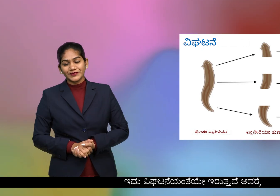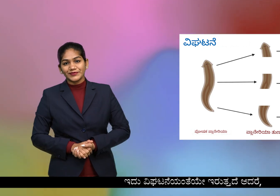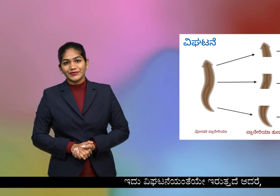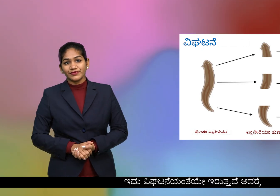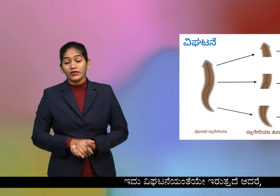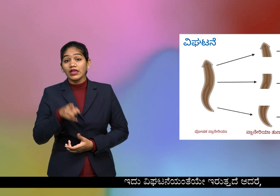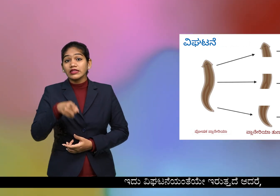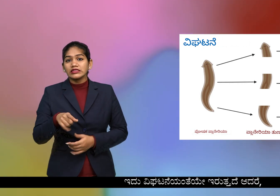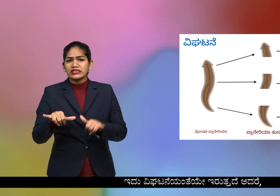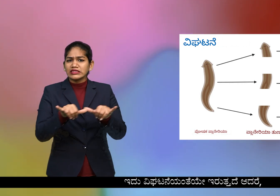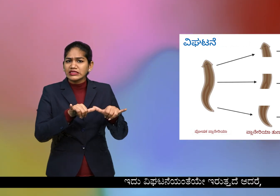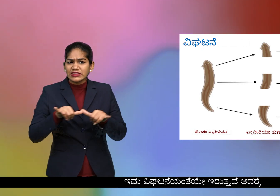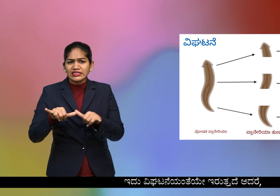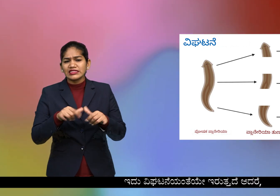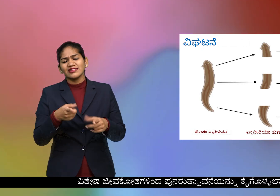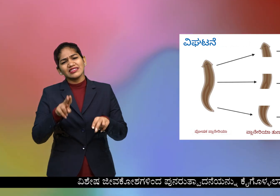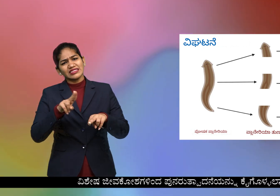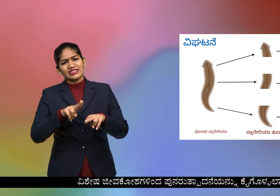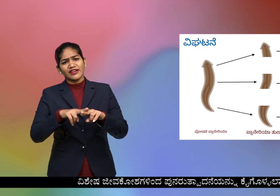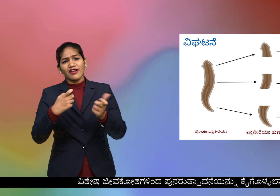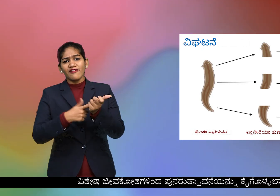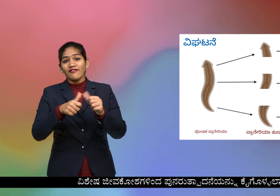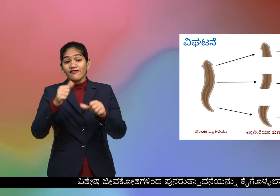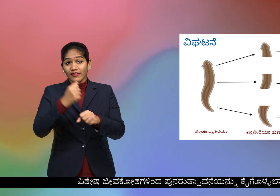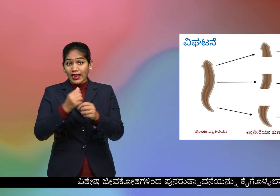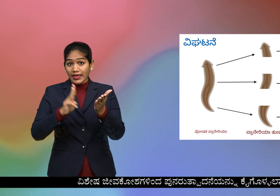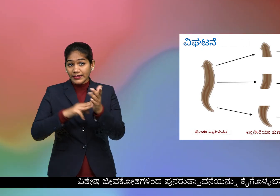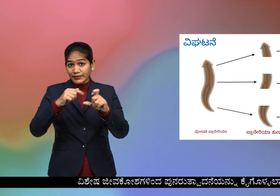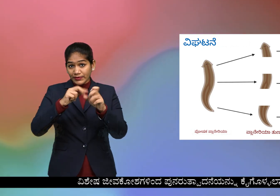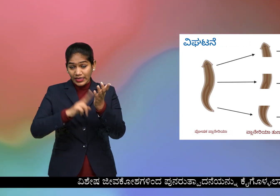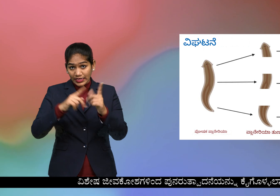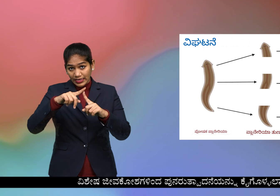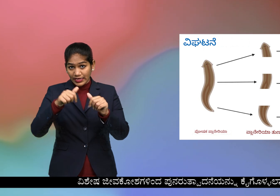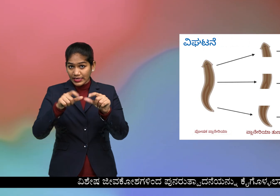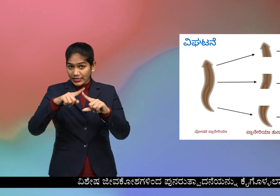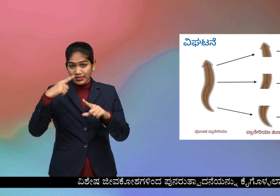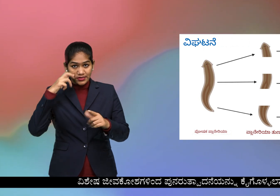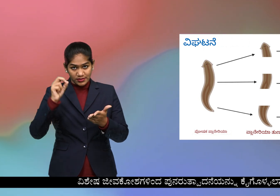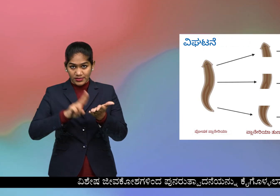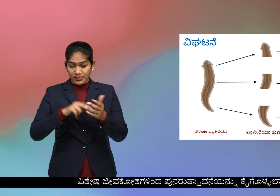ಇದು ವಿಘಟನೆಯಿಂದ ಇರುತ್ತದೆ, ಆದರೆ ವಿಶೇಷ ಜೀವಕೋಶಗಳಿಗೆ ಪುನರುತ್ಪಾದನೆಯನ್ನ ಕೈಗೊಳ್ಳಲಾಗುತ್ತೆ.